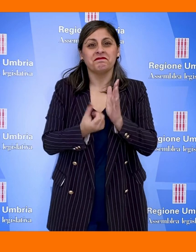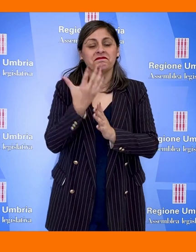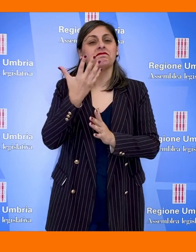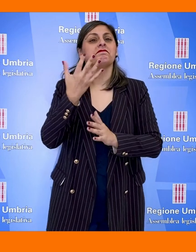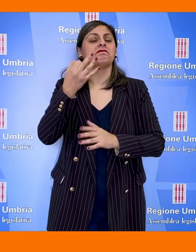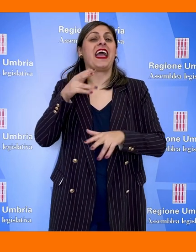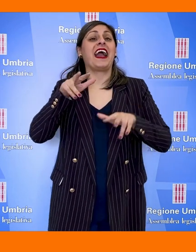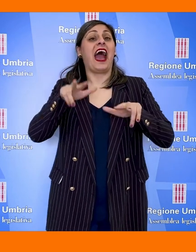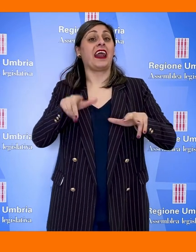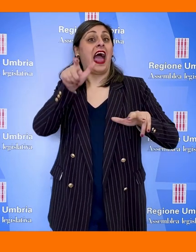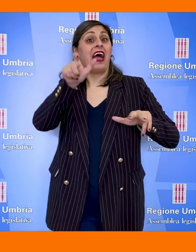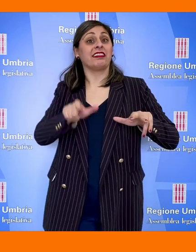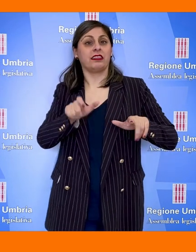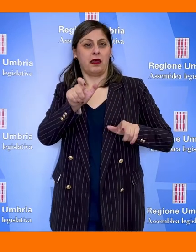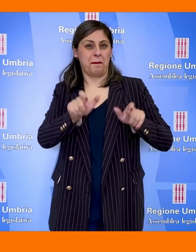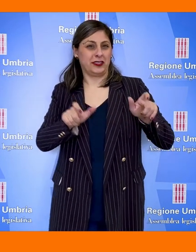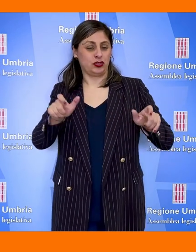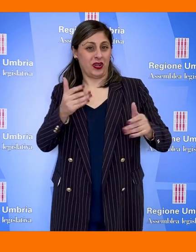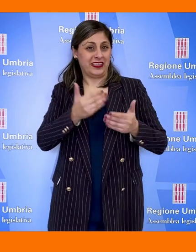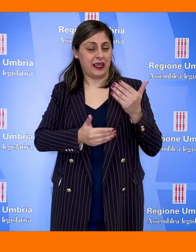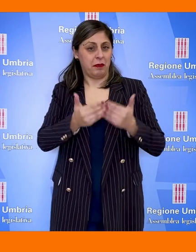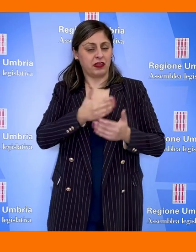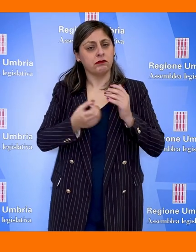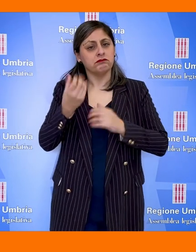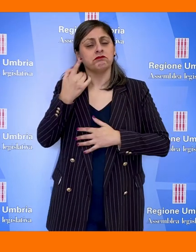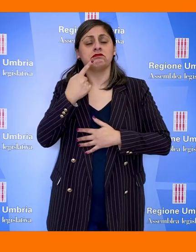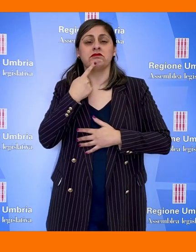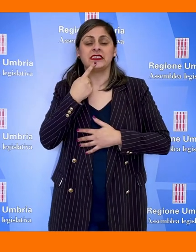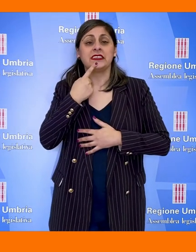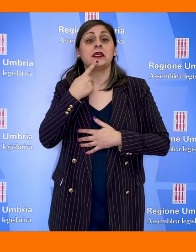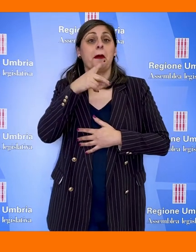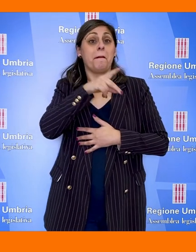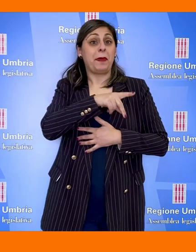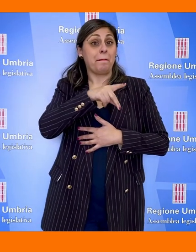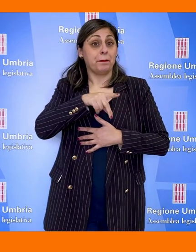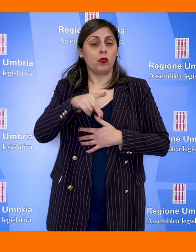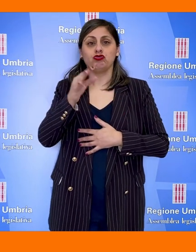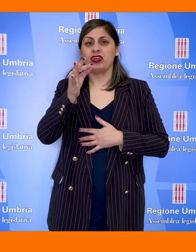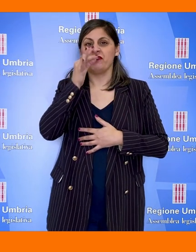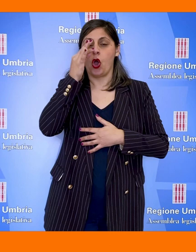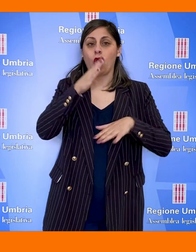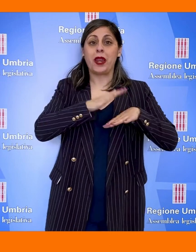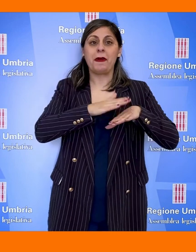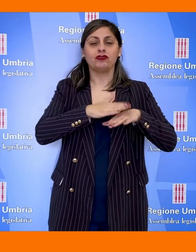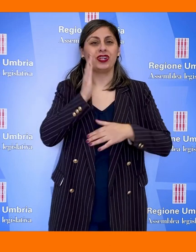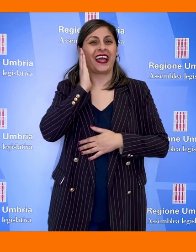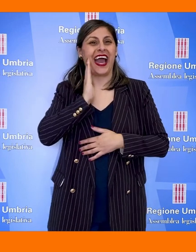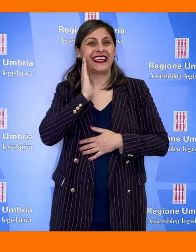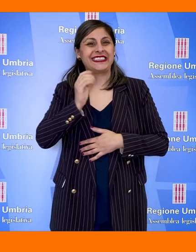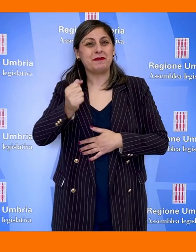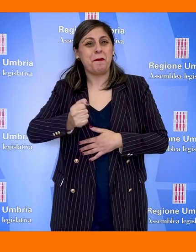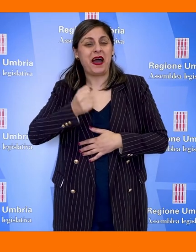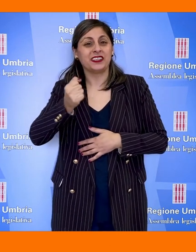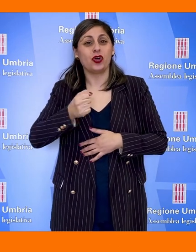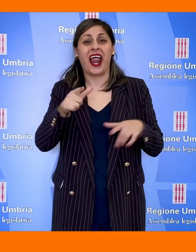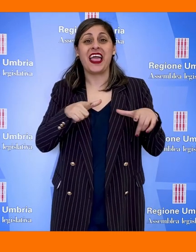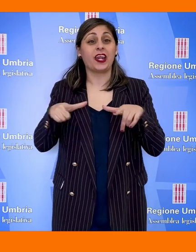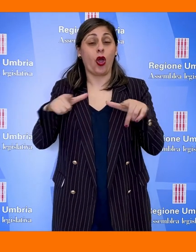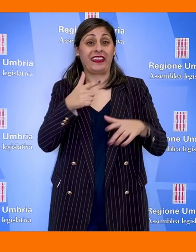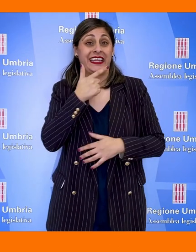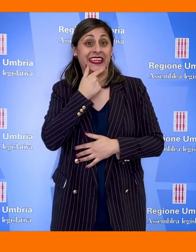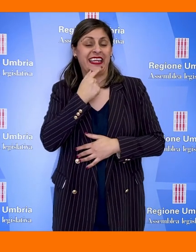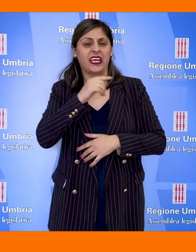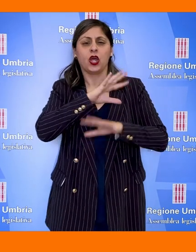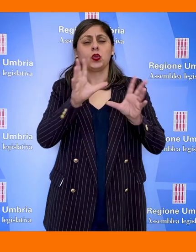All'audizione sulla proposta di legge per l'istituzione di un garante delle persone con disabilità di iniziativa dei consiglieri Peppucci, Fioroni,